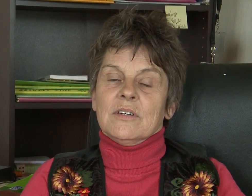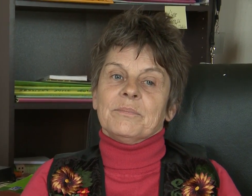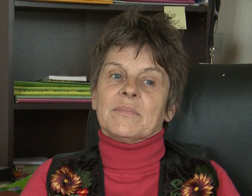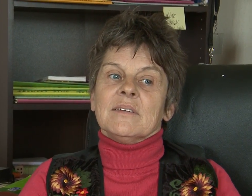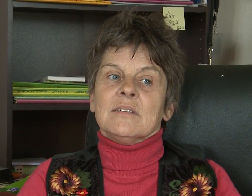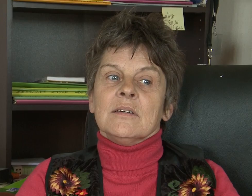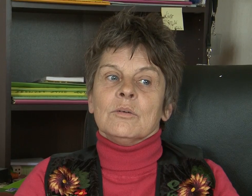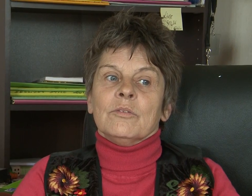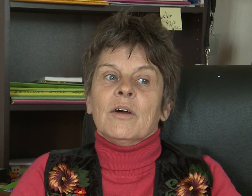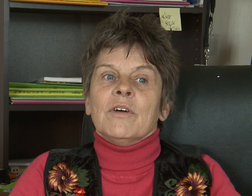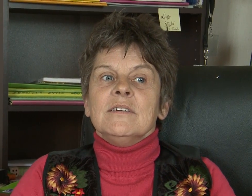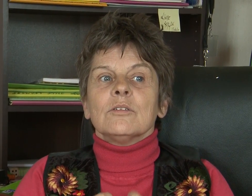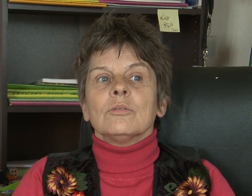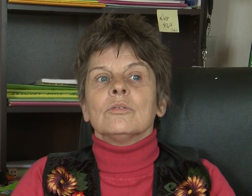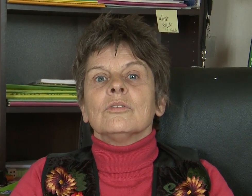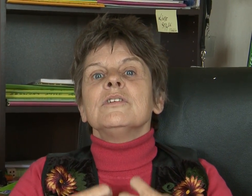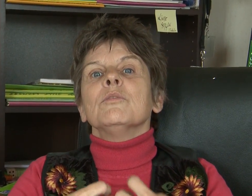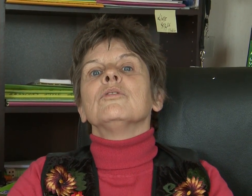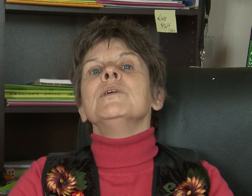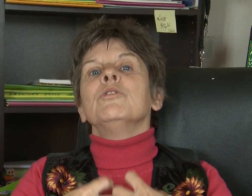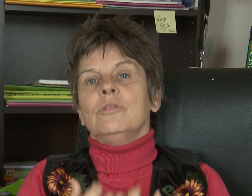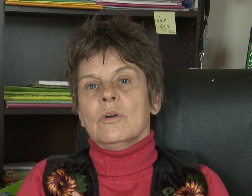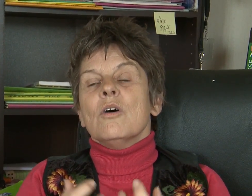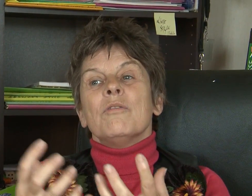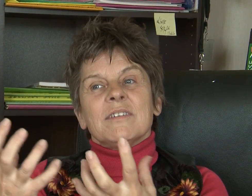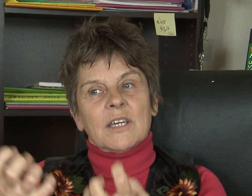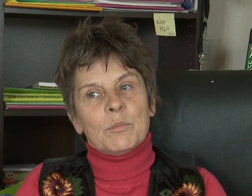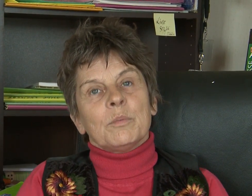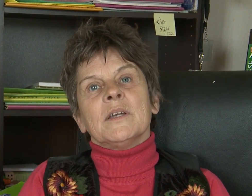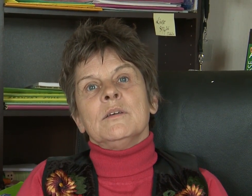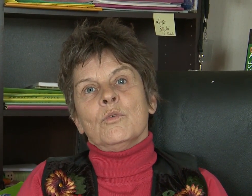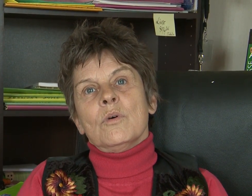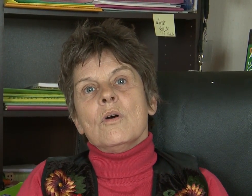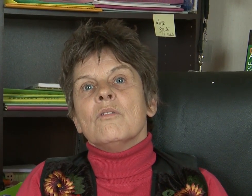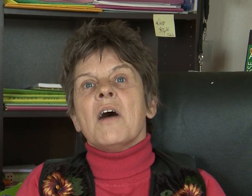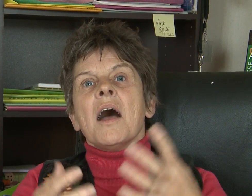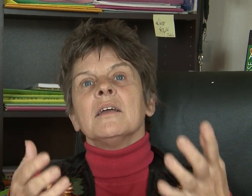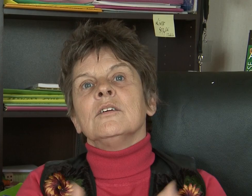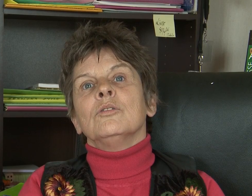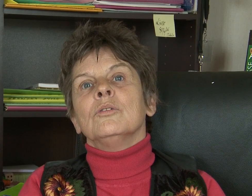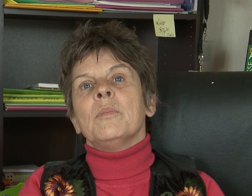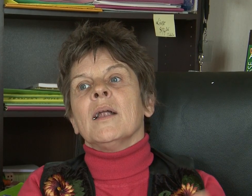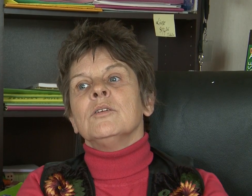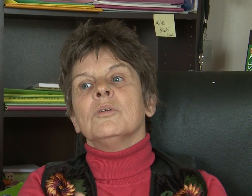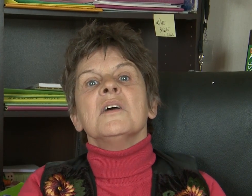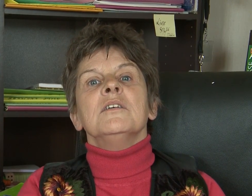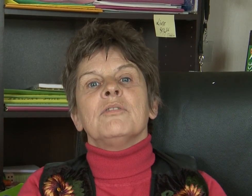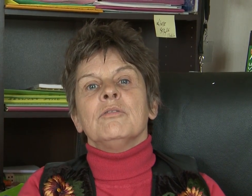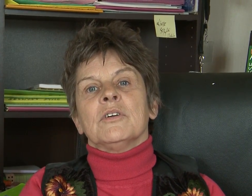on va dire son sentiment ou son émotion. On va se réapproprier des mots. On va arrêter de parler de défavorisés,